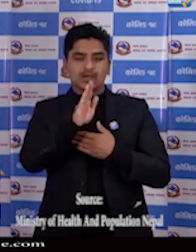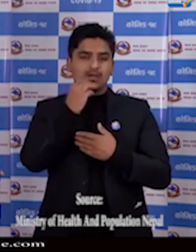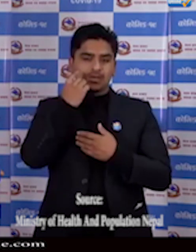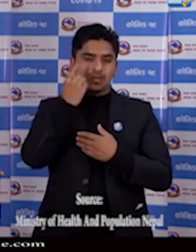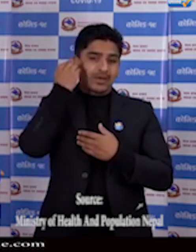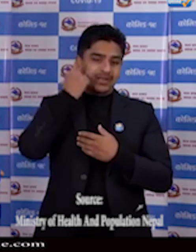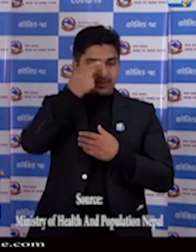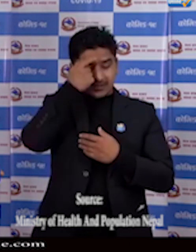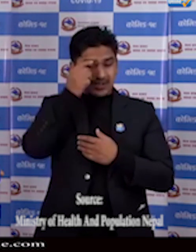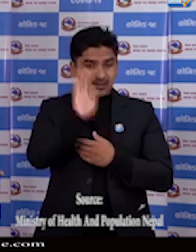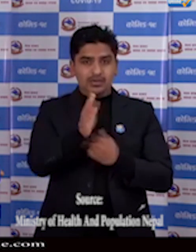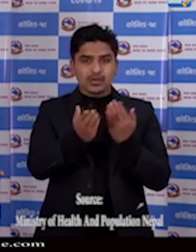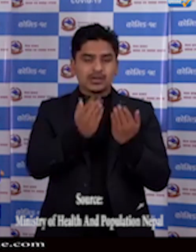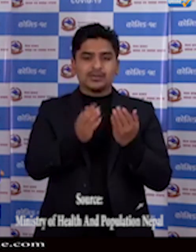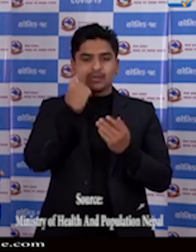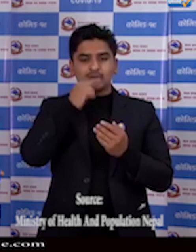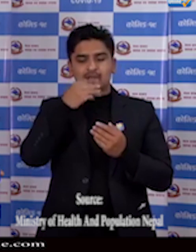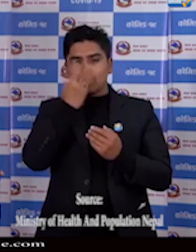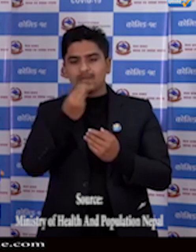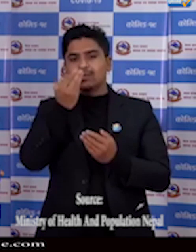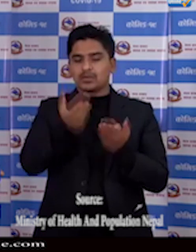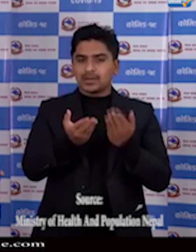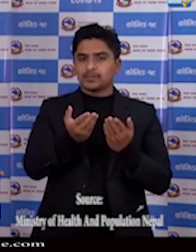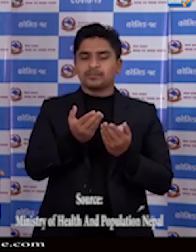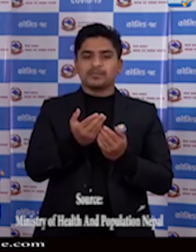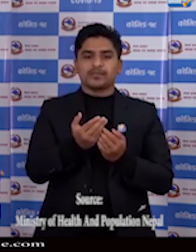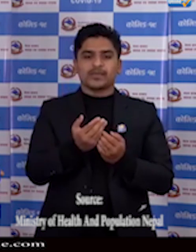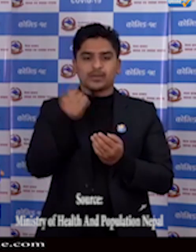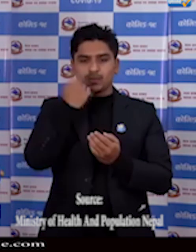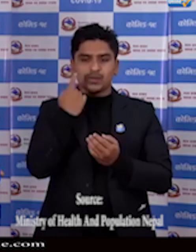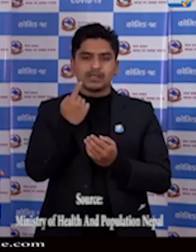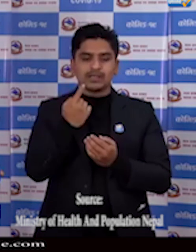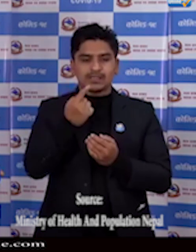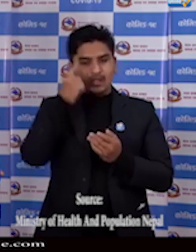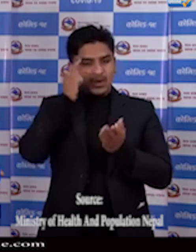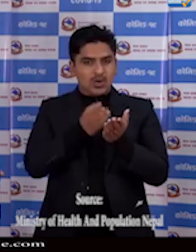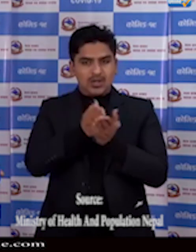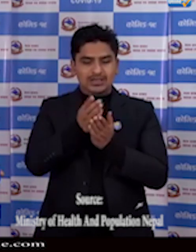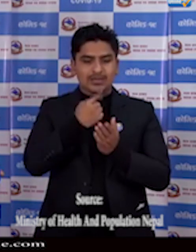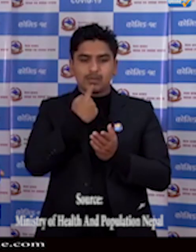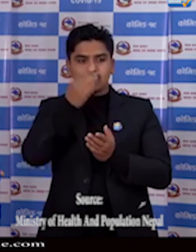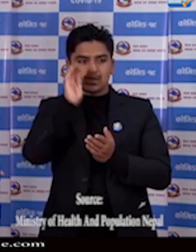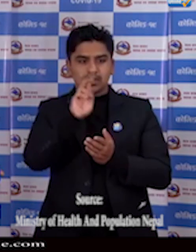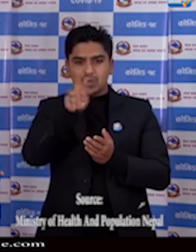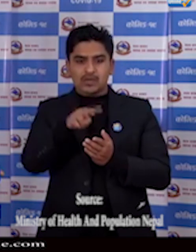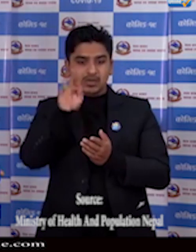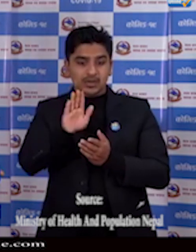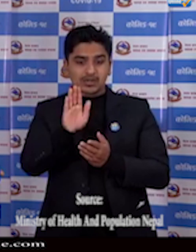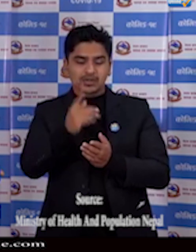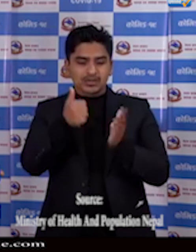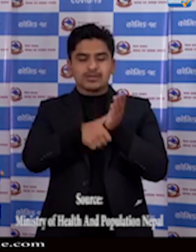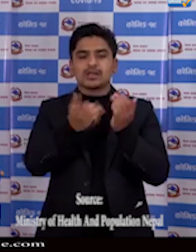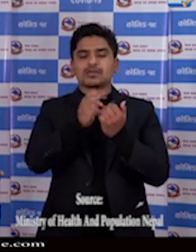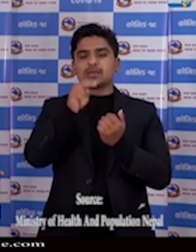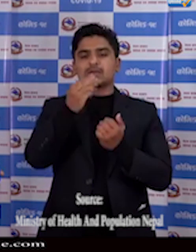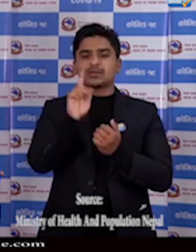केही पहिलेदेखि समस्याहरू पनि छन् होला, कोहीलाई अप्ठ्यारो पनि भएको छ होला, कोही चाहिँ केही सिम्टमहरू आफूले भन्न सक्ने स्थितिमा हुनुहुन्छ हुनुहुन्न, यो जाँच